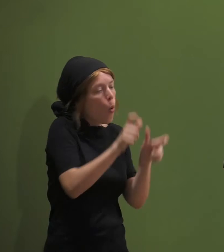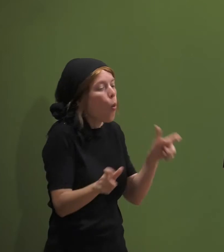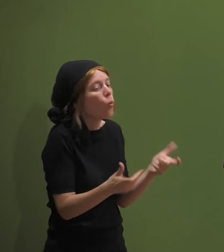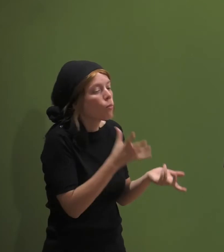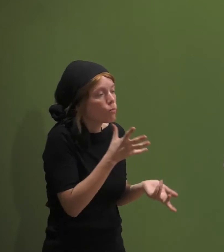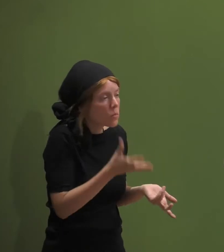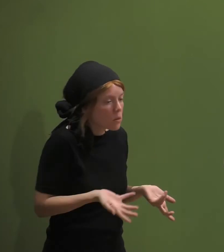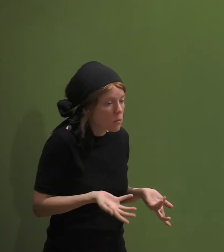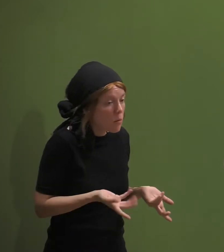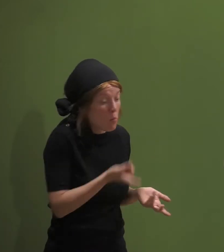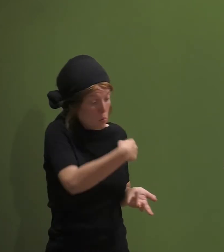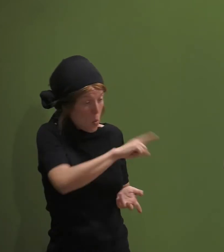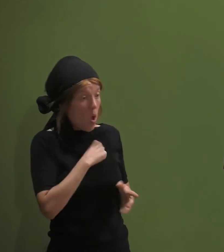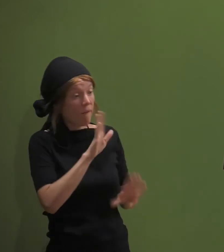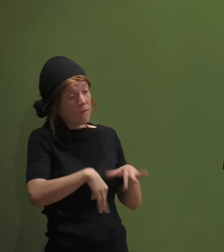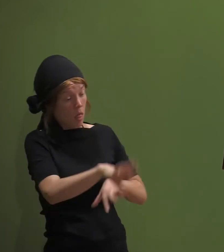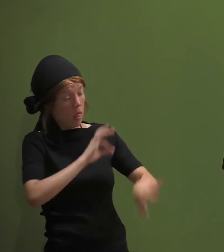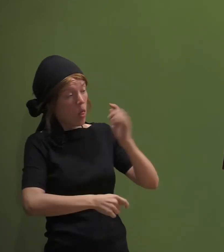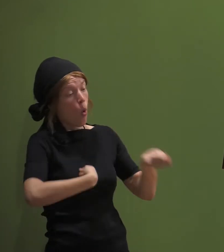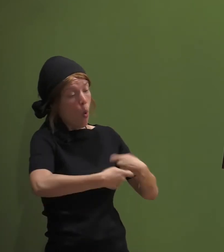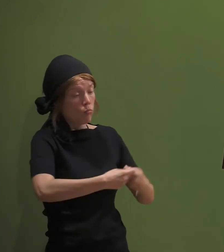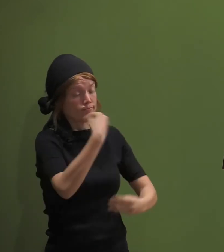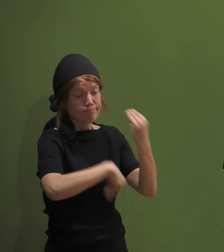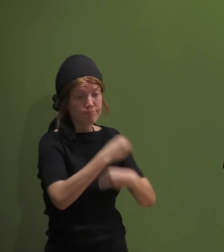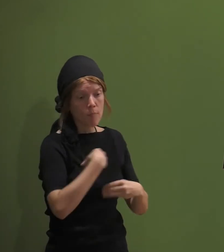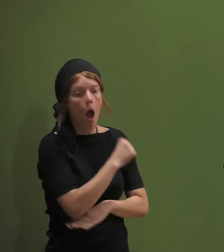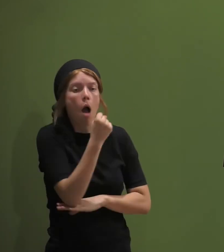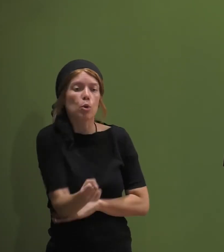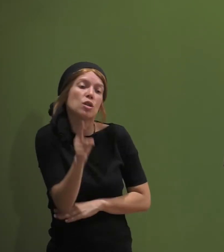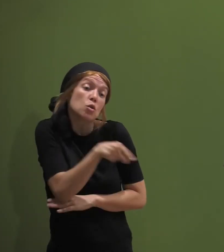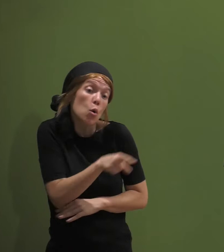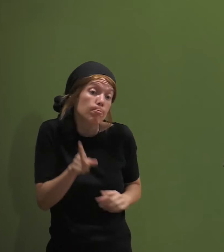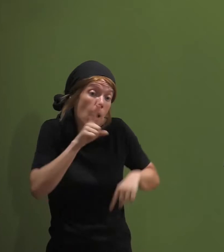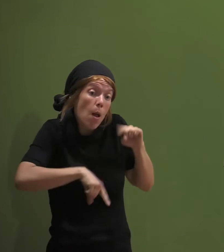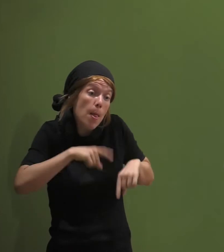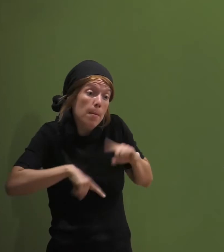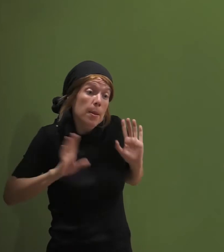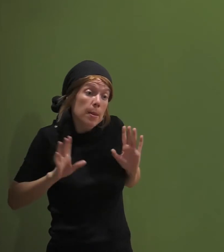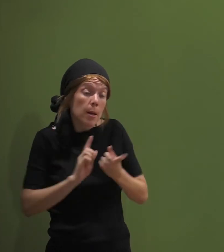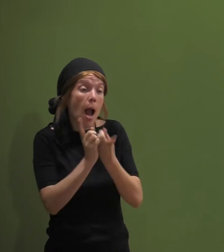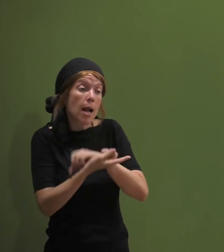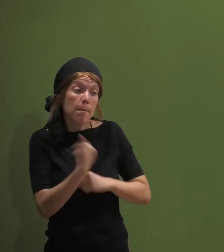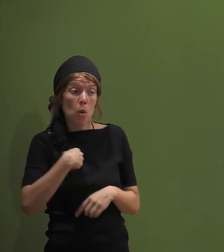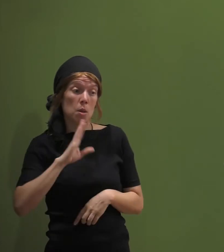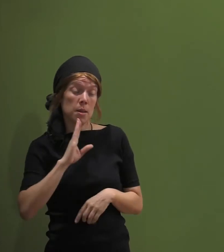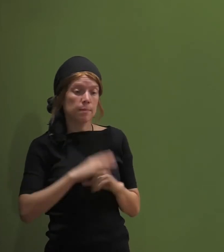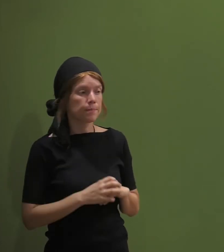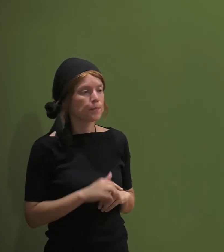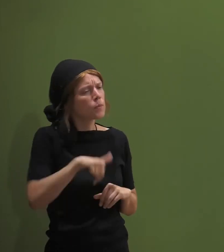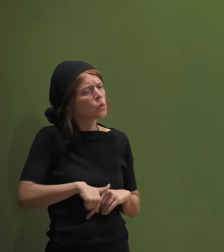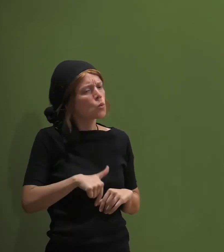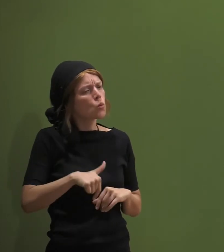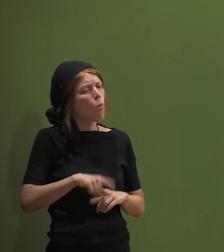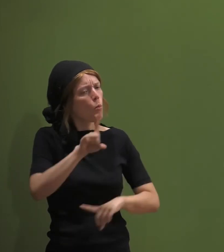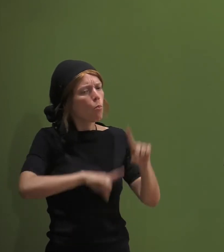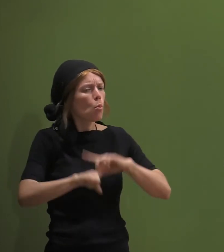finales, quienes, con sus decisiones de compra y consumo, respaldarán o no los cambios propuestos. Y aquí, uno de los